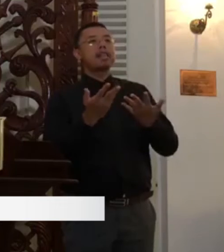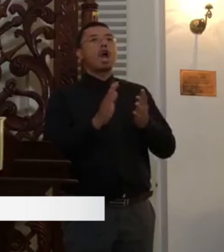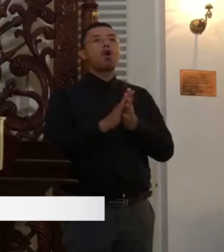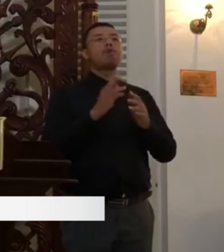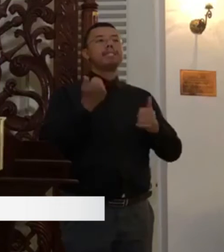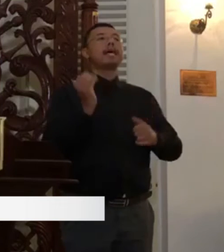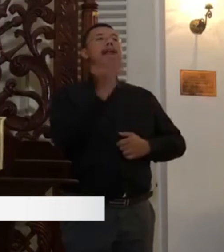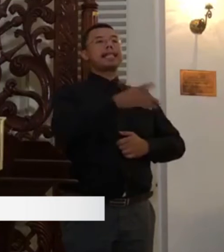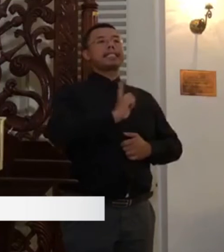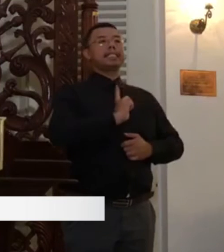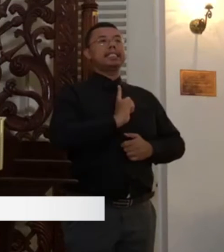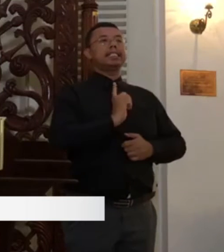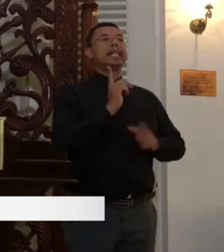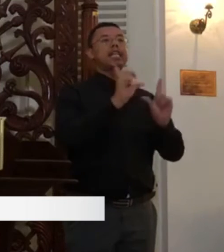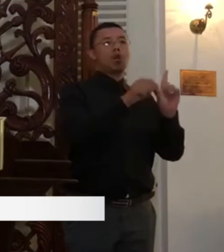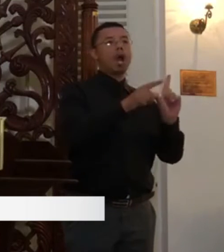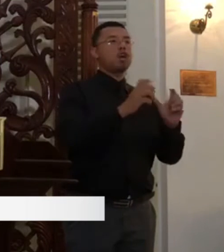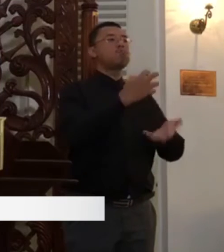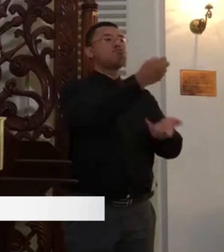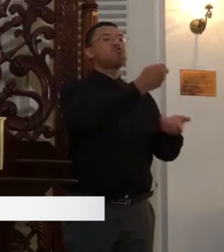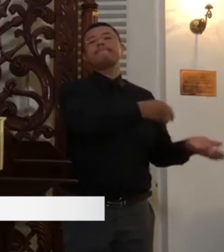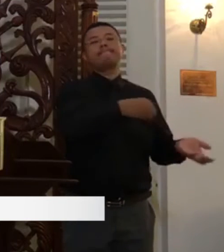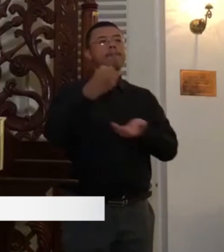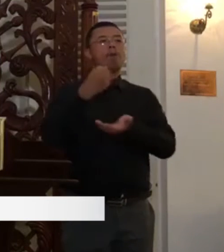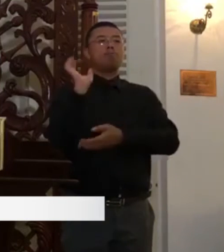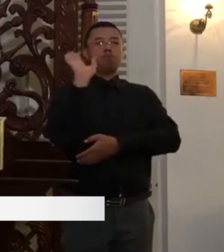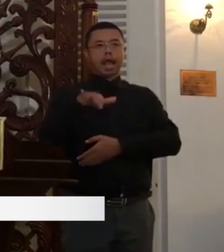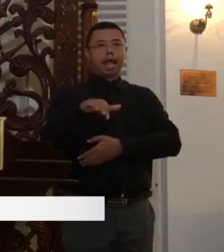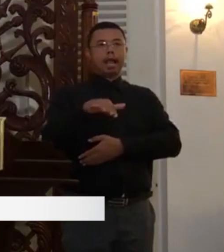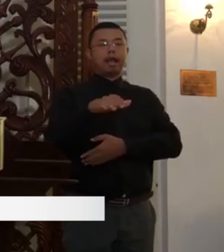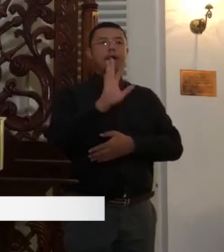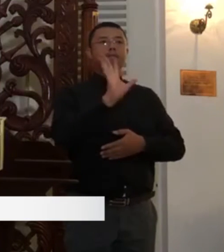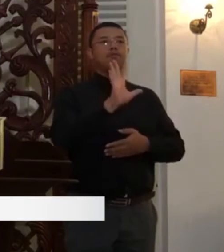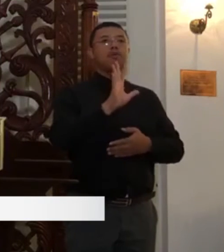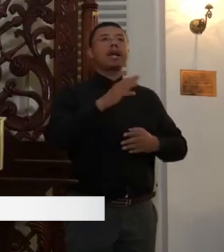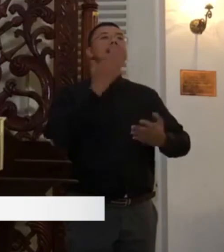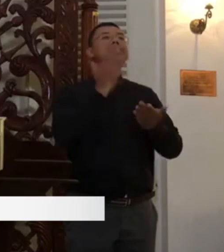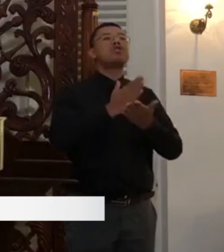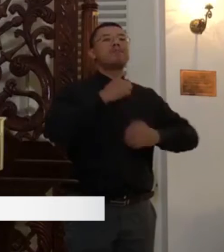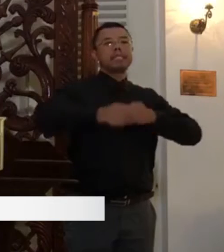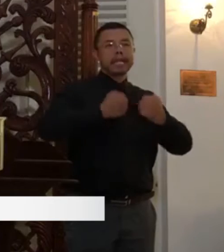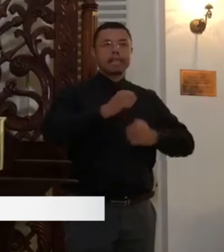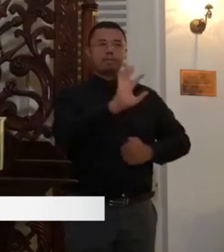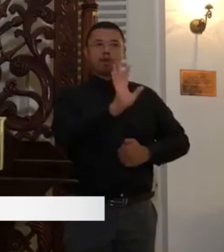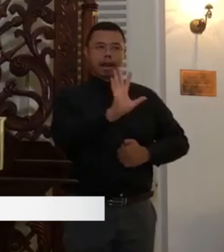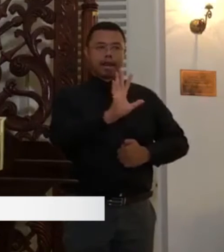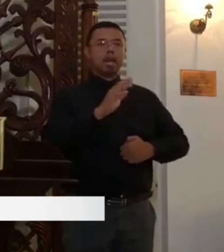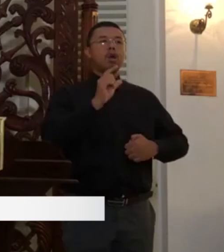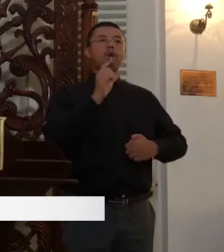warung dan dibungkus, dibawa. Intinya adalah bukan menghentikan kegiatan